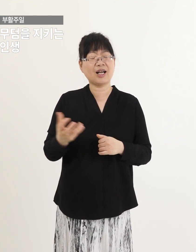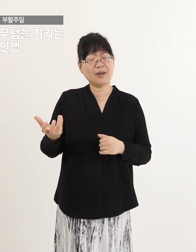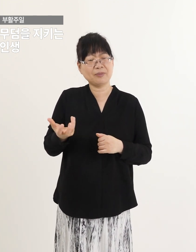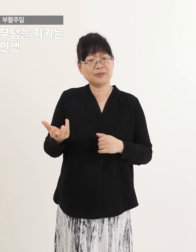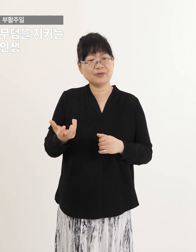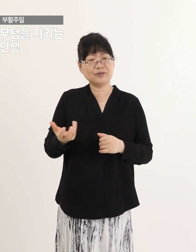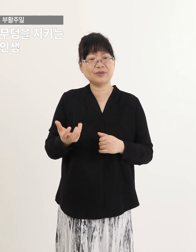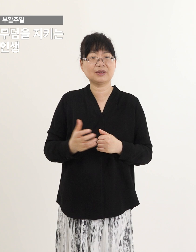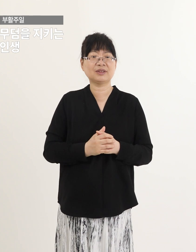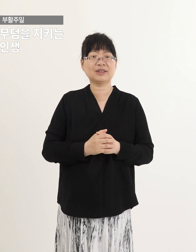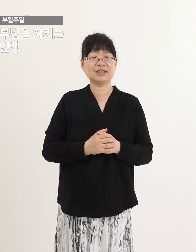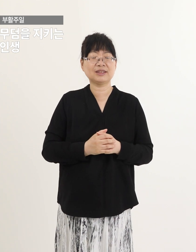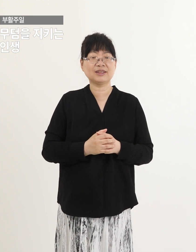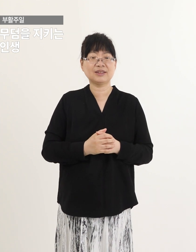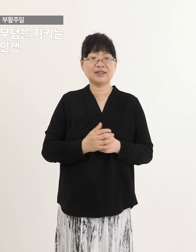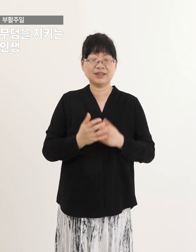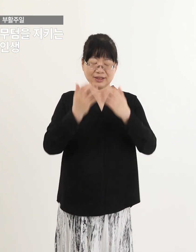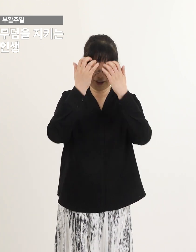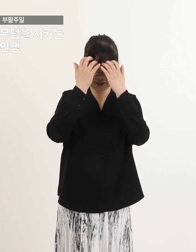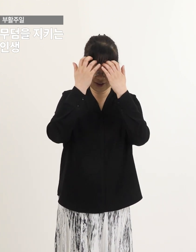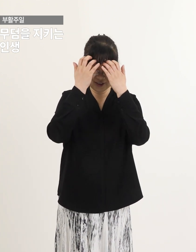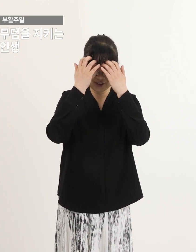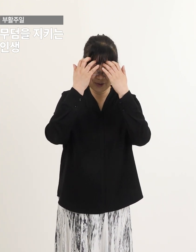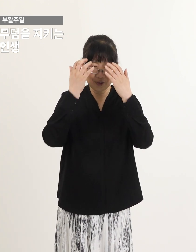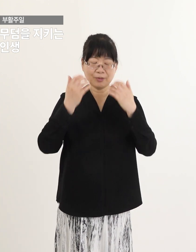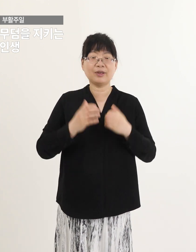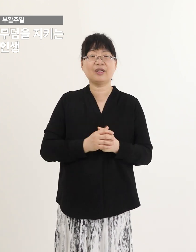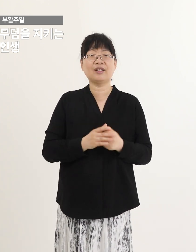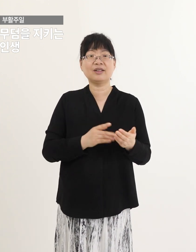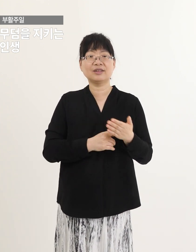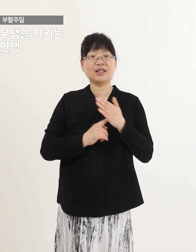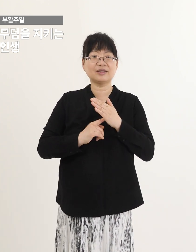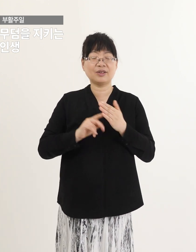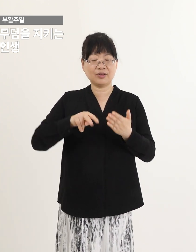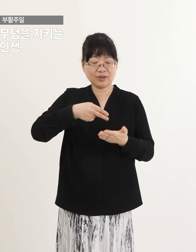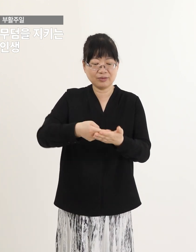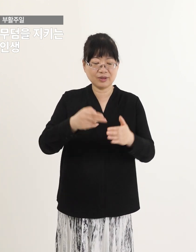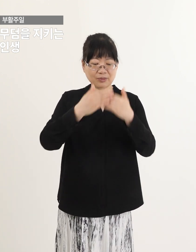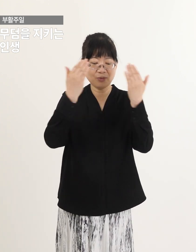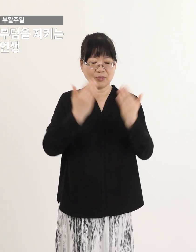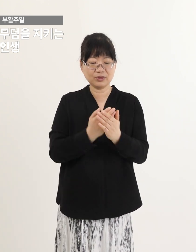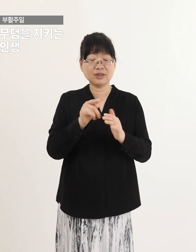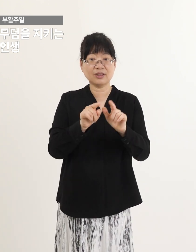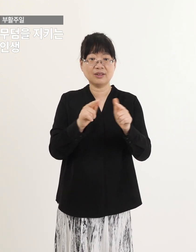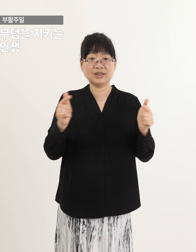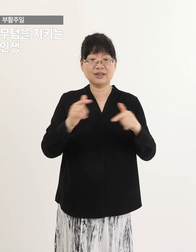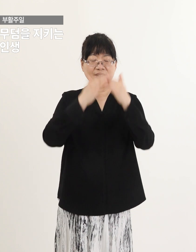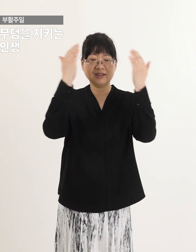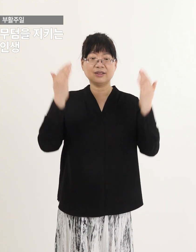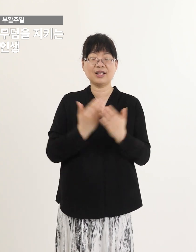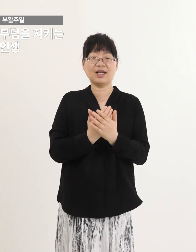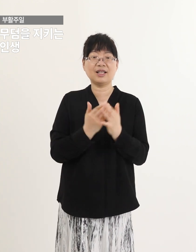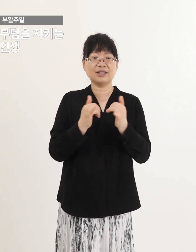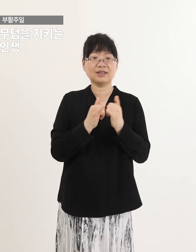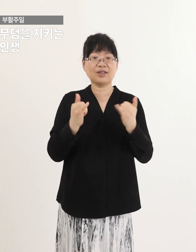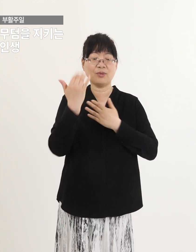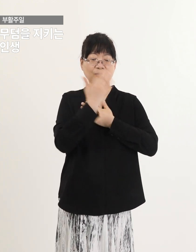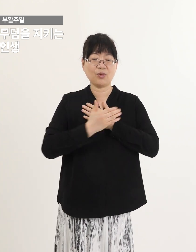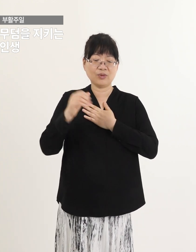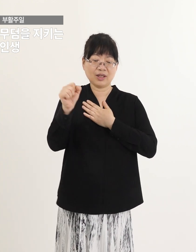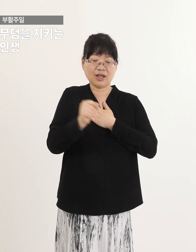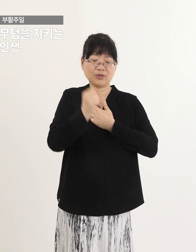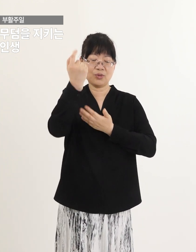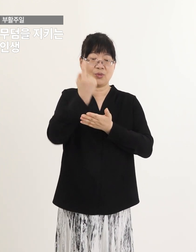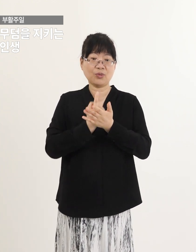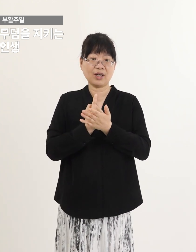아픔, 시련, 좌절, 넘어짐, 그 모든 것들을 다 인간의 몸을 입고